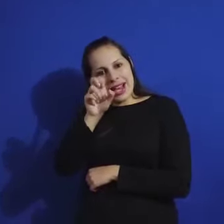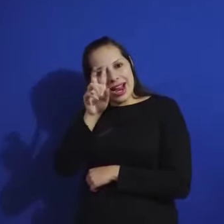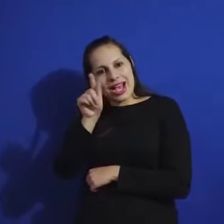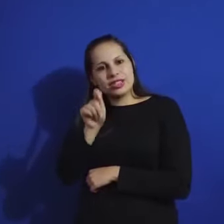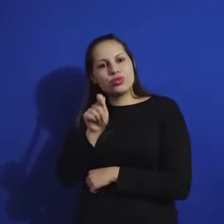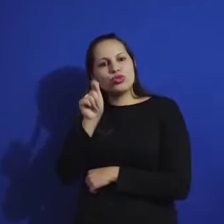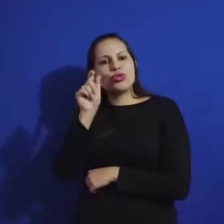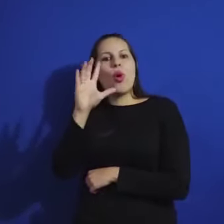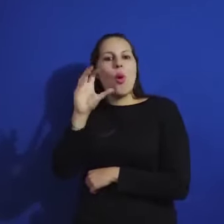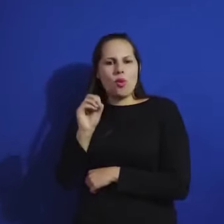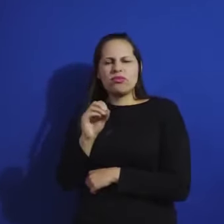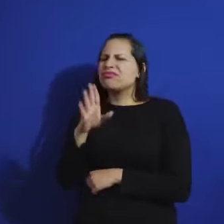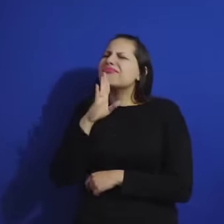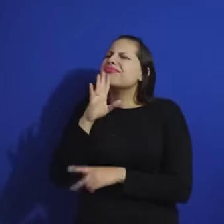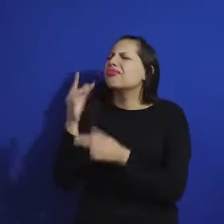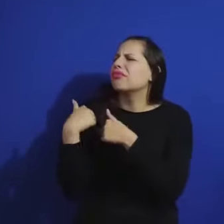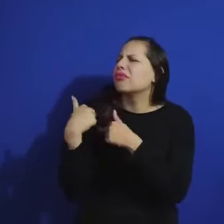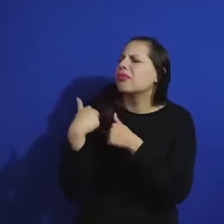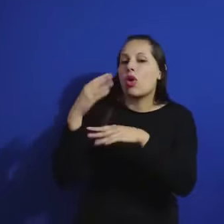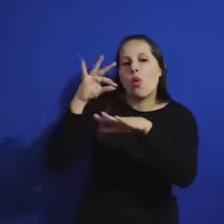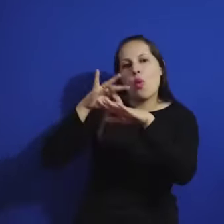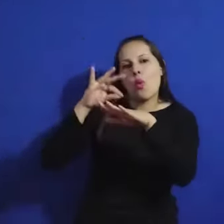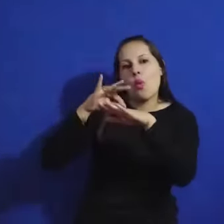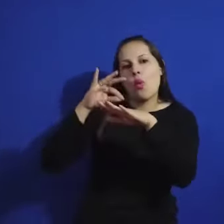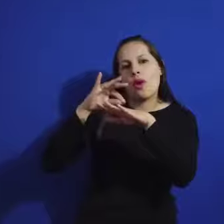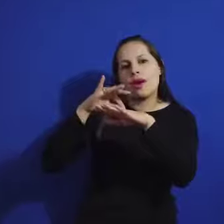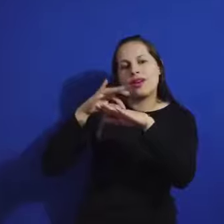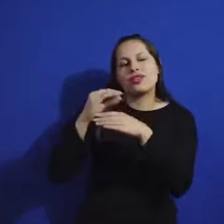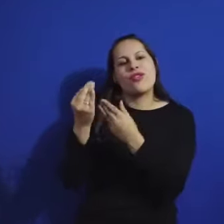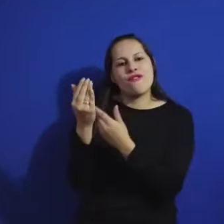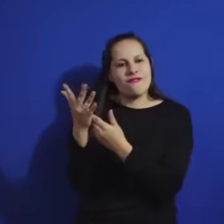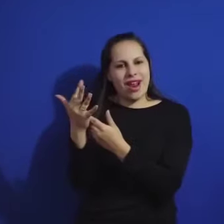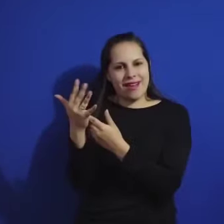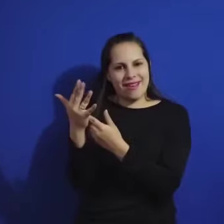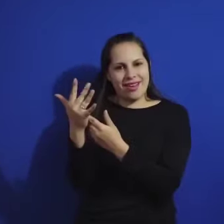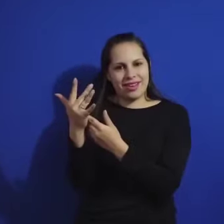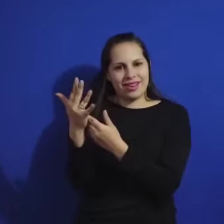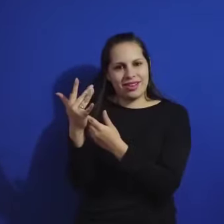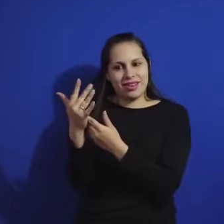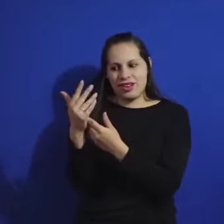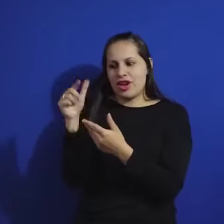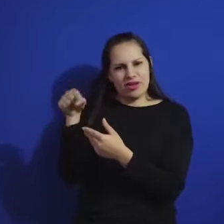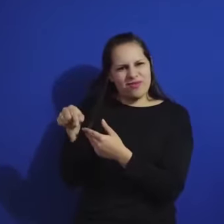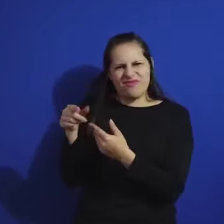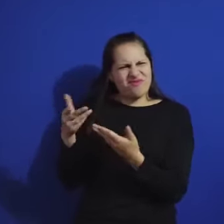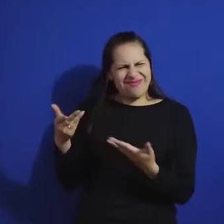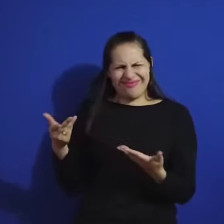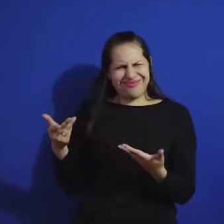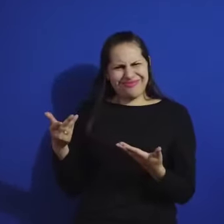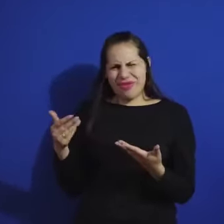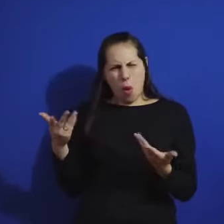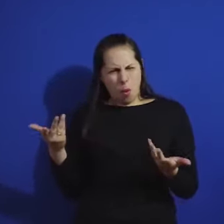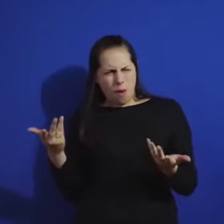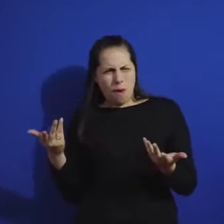del proyecto fundación fahrenheit 451 la fundación fahrenheit 451 es una